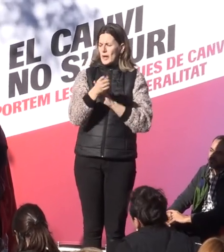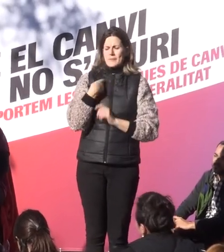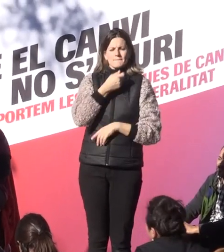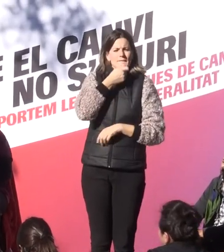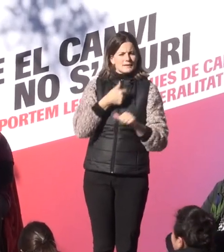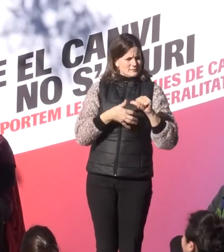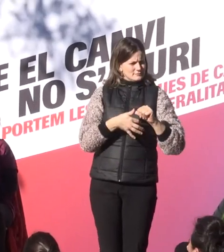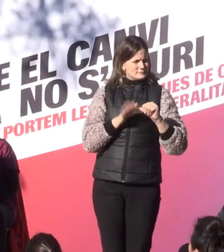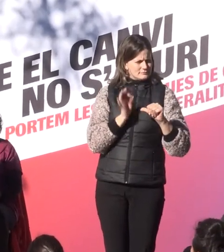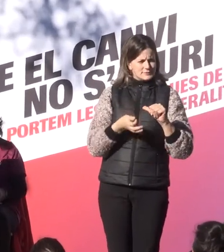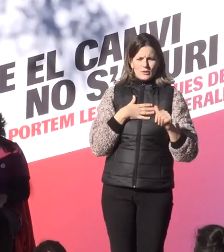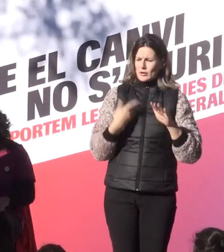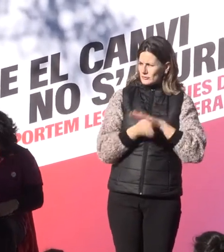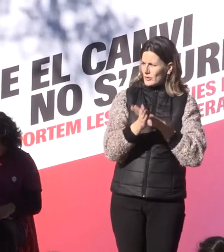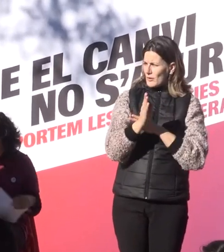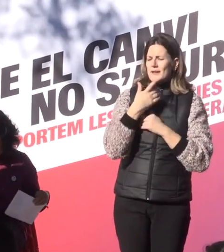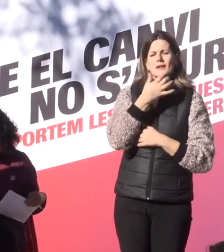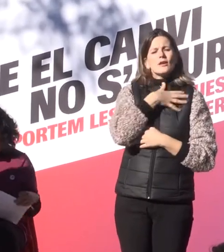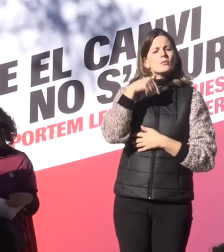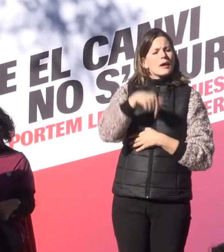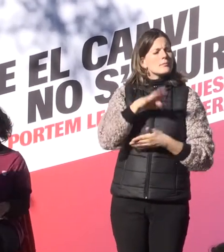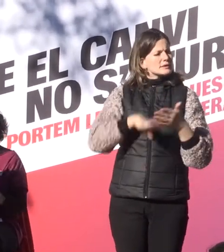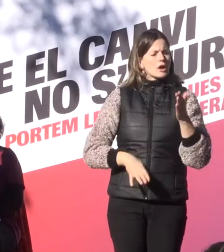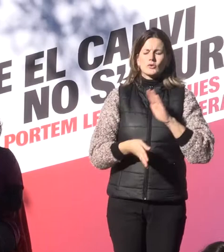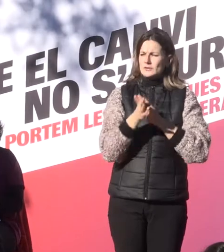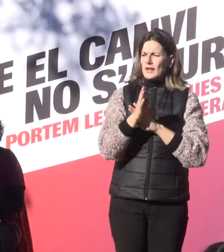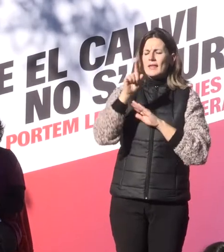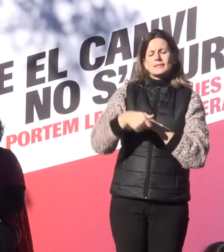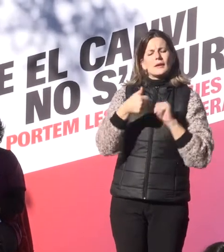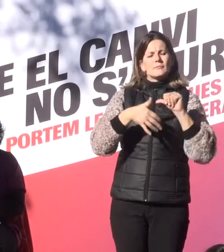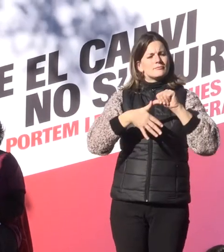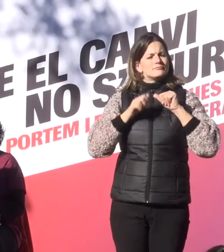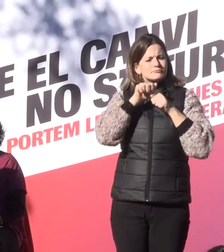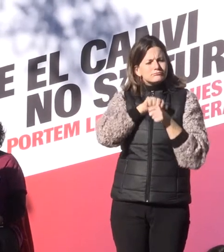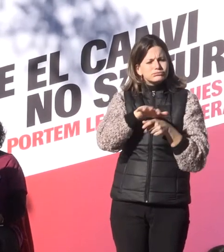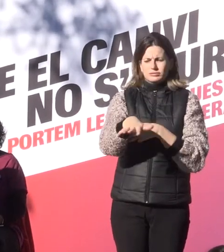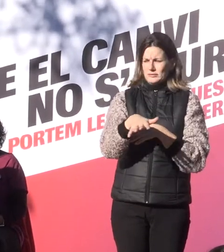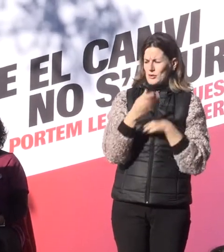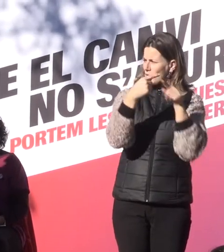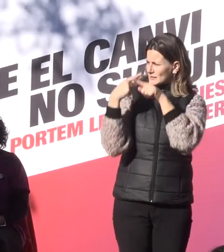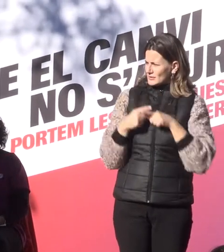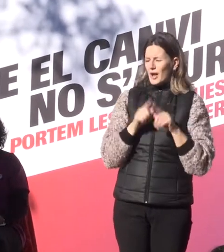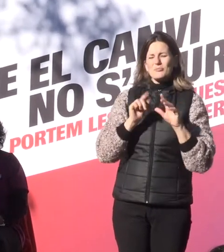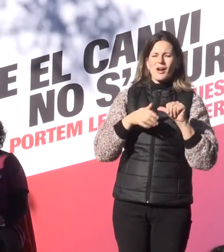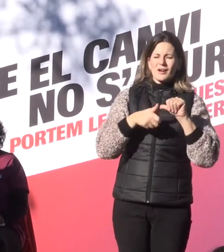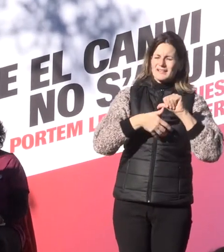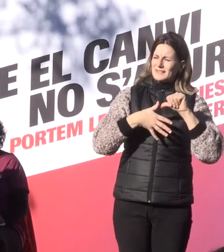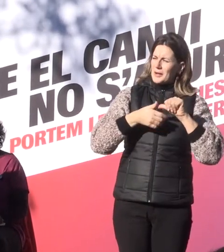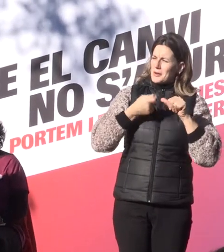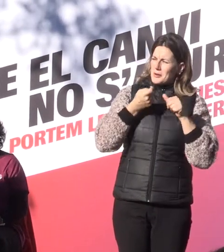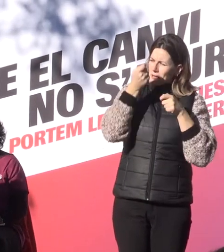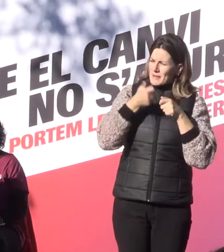esa identidad latinoamericana y quiero que barcelona sea una barcelona también más latinoamericana más muchas cosas pero más latinoamericana